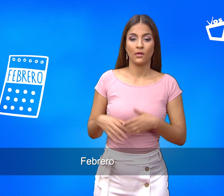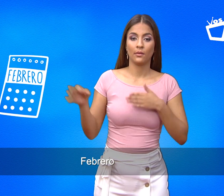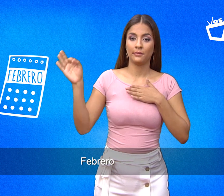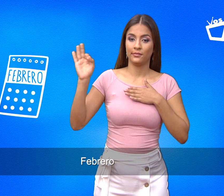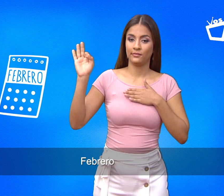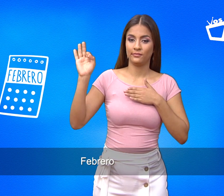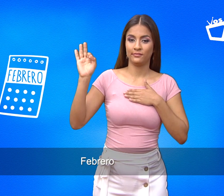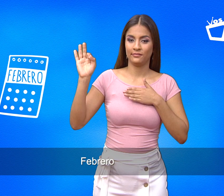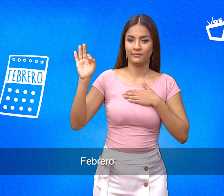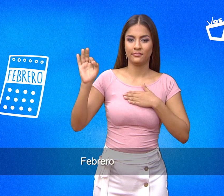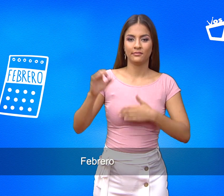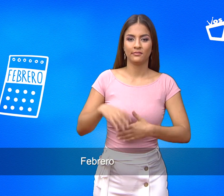febrero